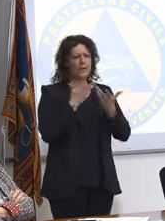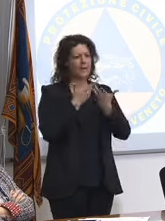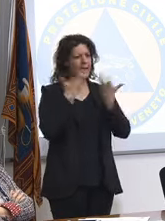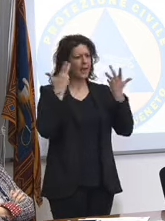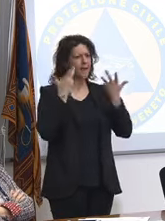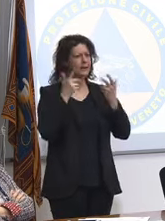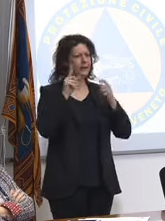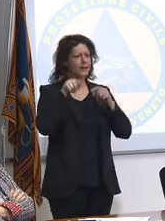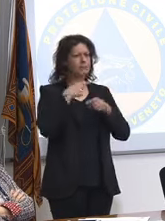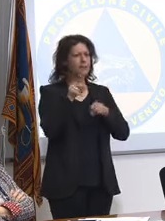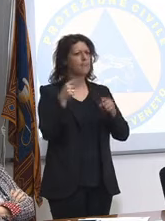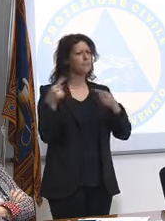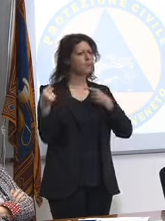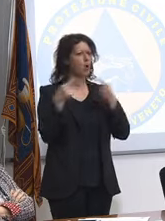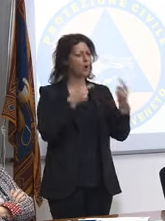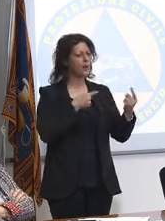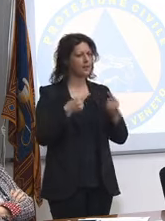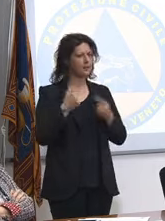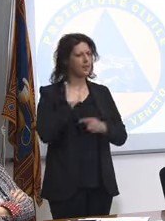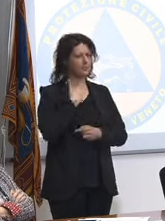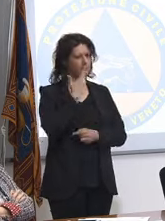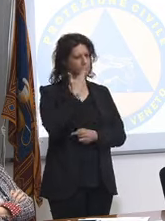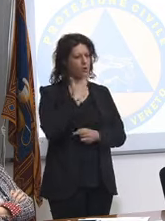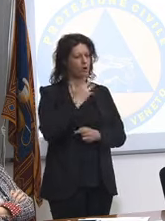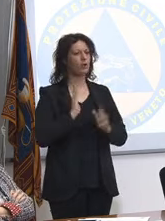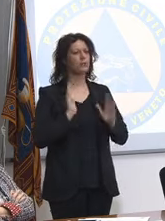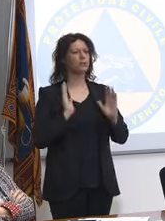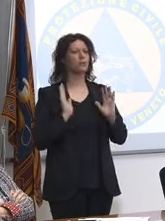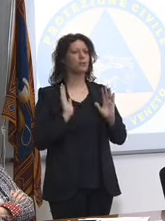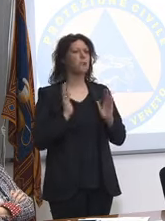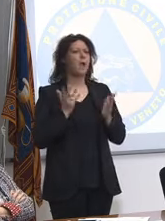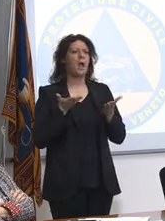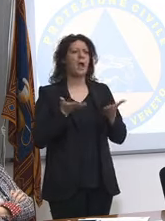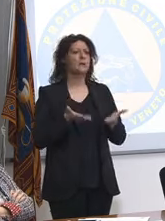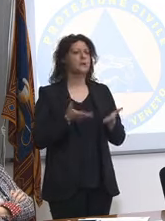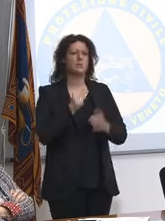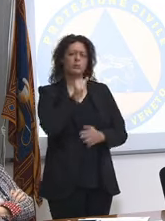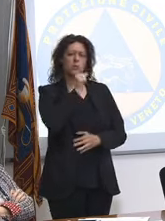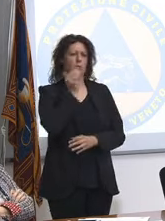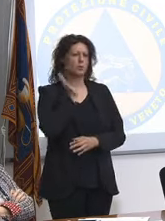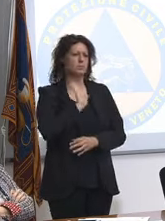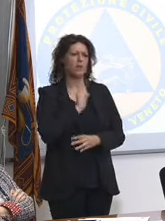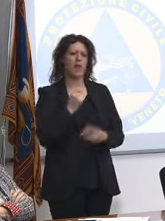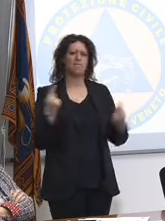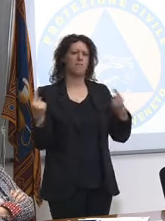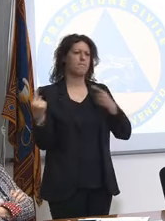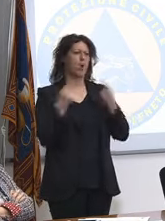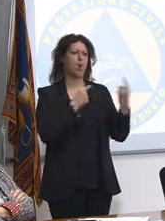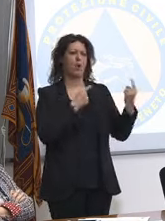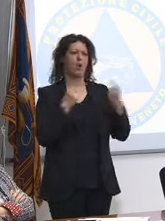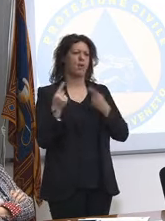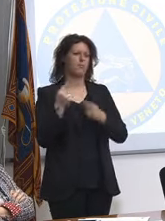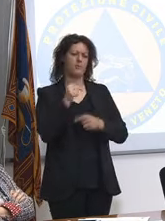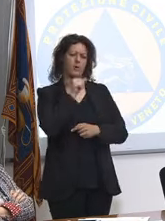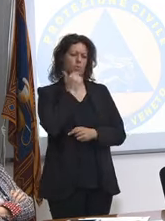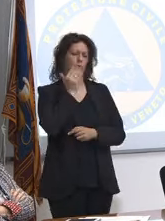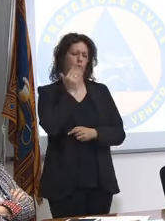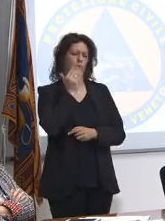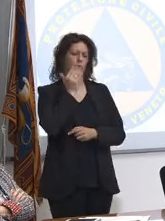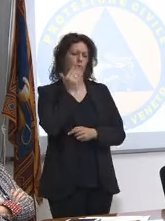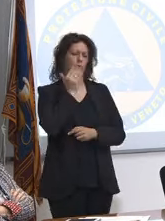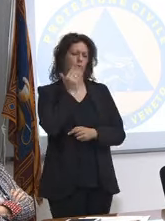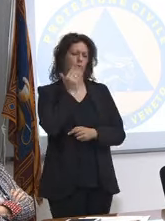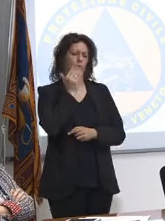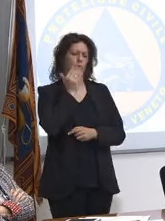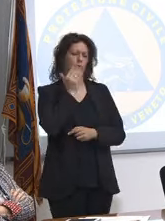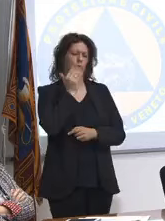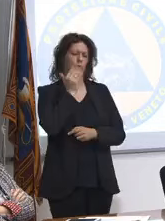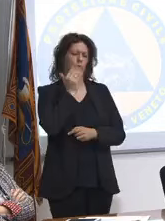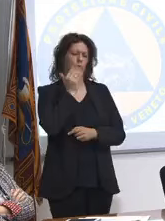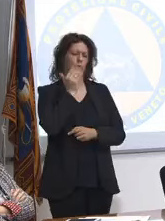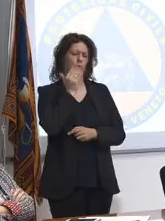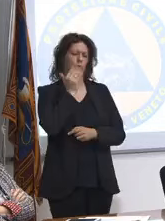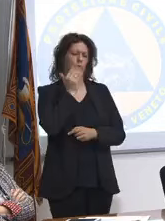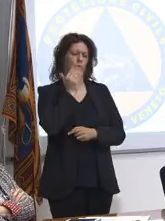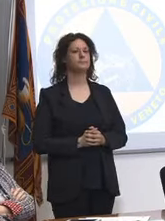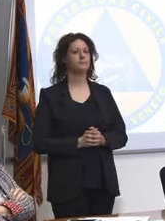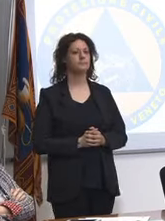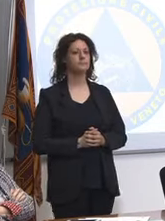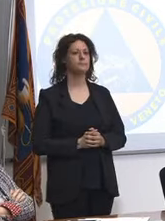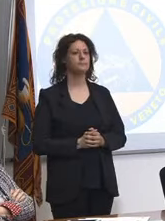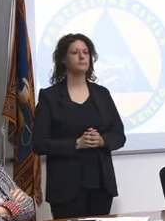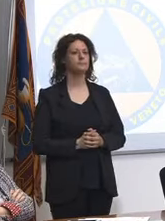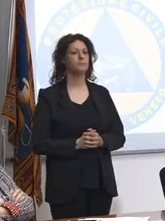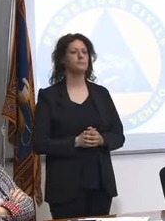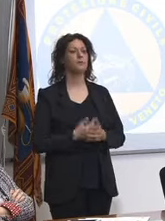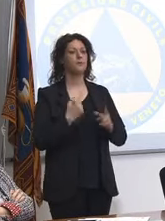ulteriore polemica, però direi che non ci vogliono polemiche, non servono a nulla le polemiche, e continuo a dire che